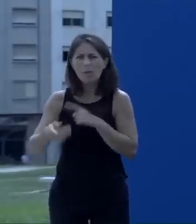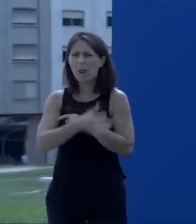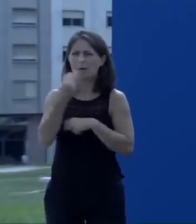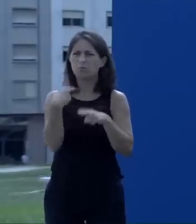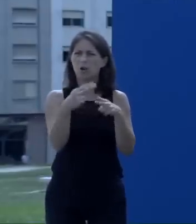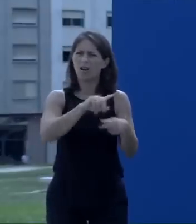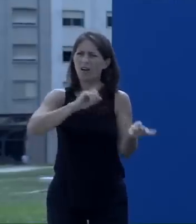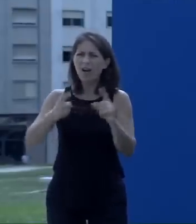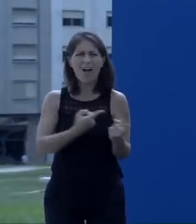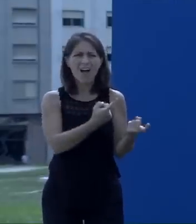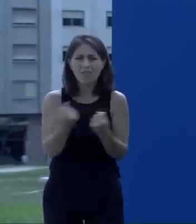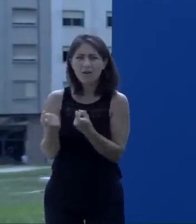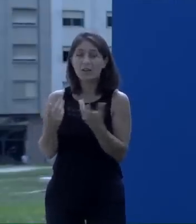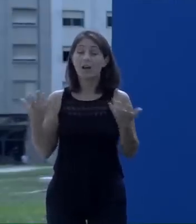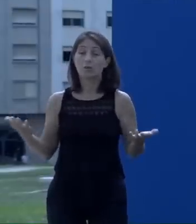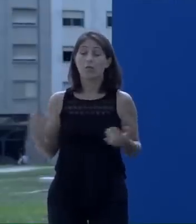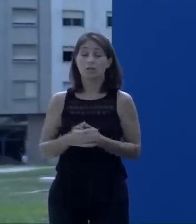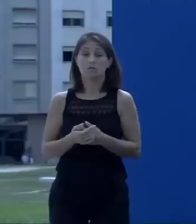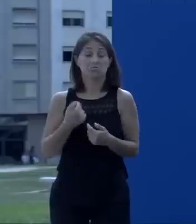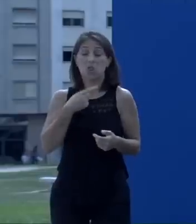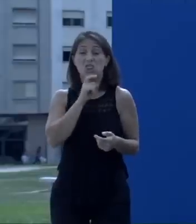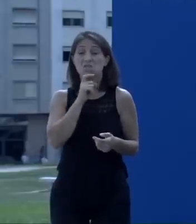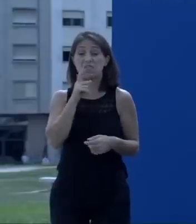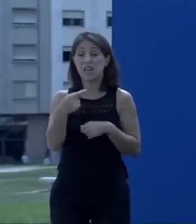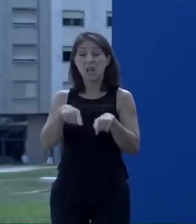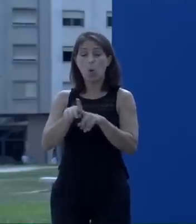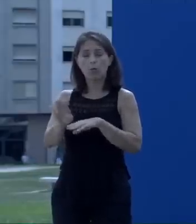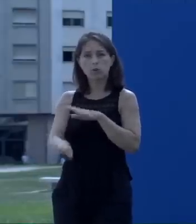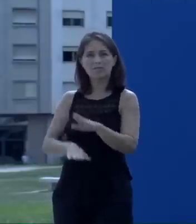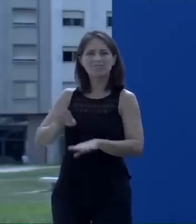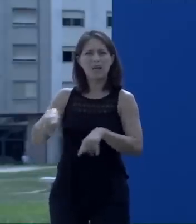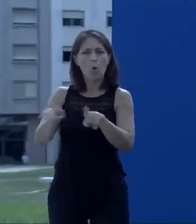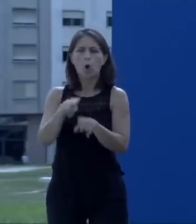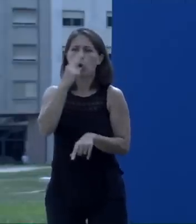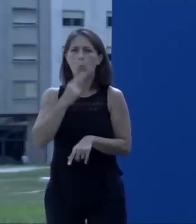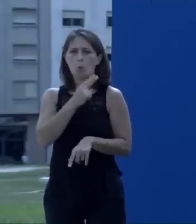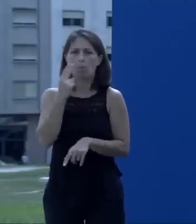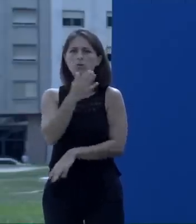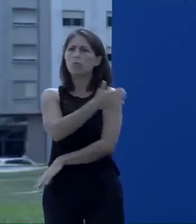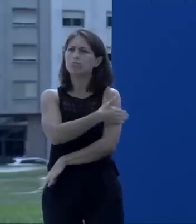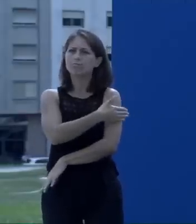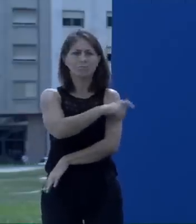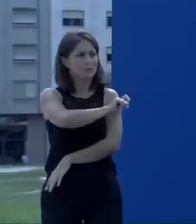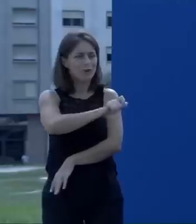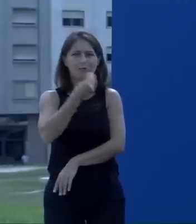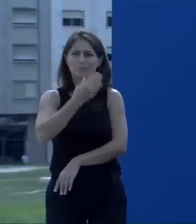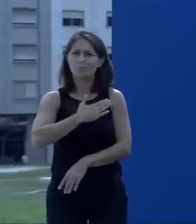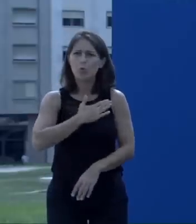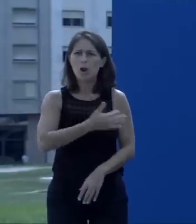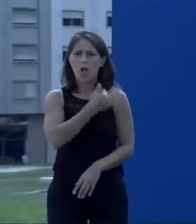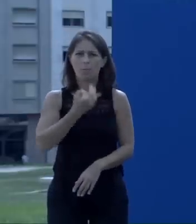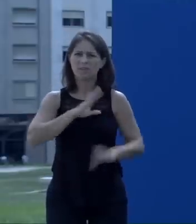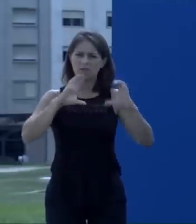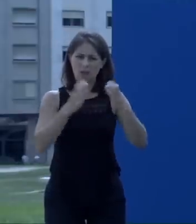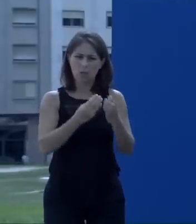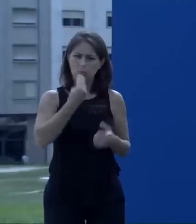políticas. Por iso non foi difícil dar un paso de compromiso, acompañado de tan boa xente, acompañado de tan bo